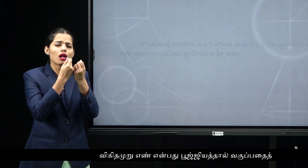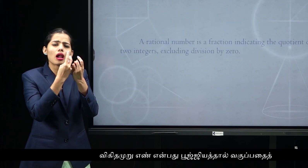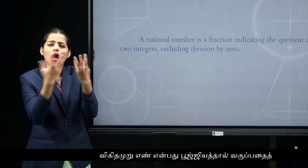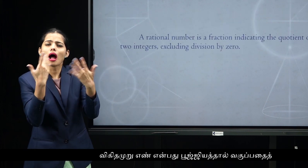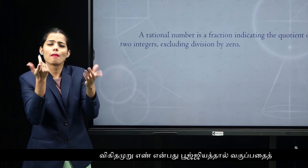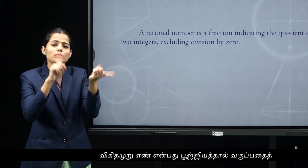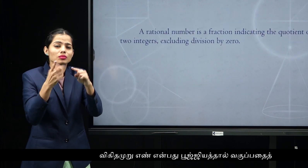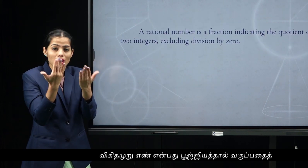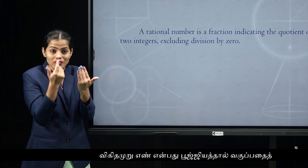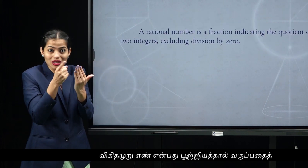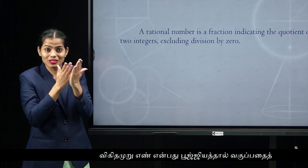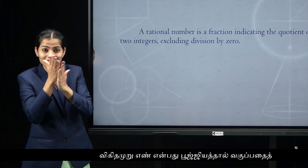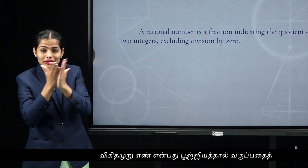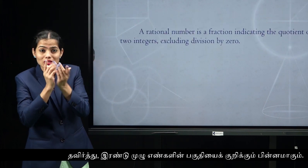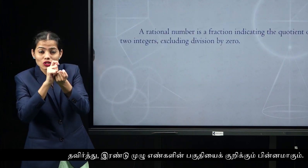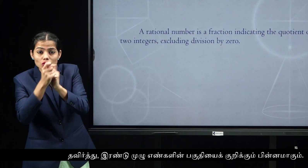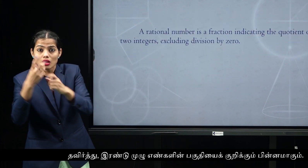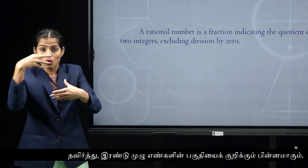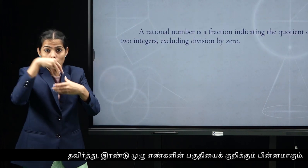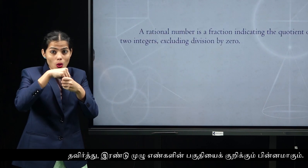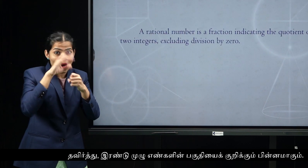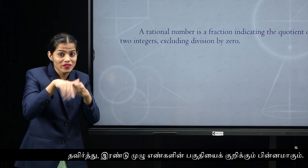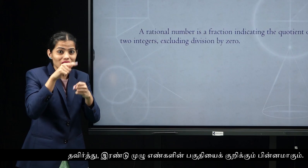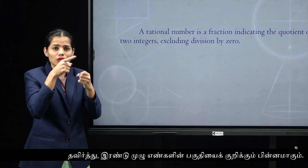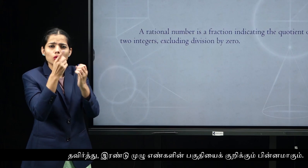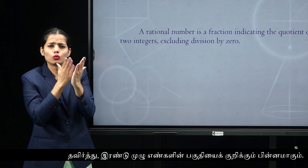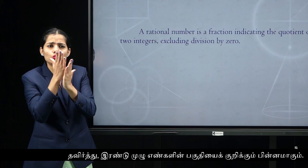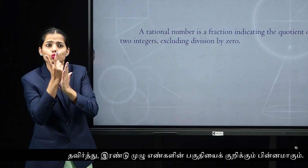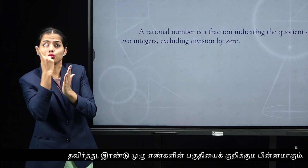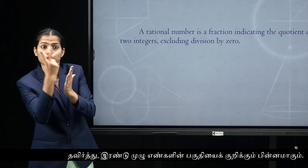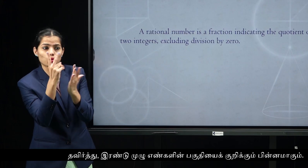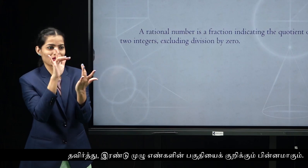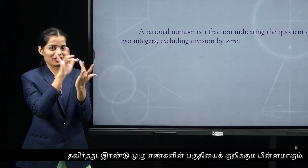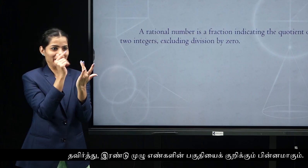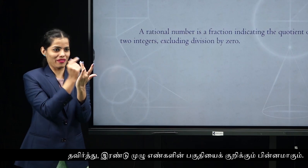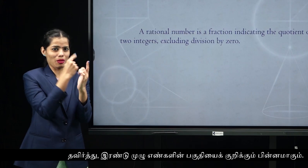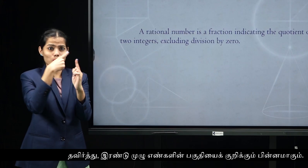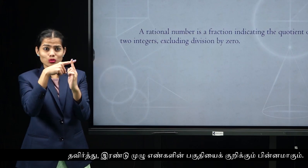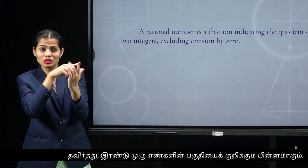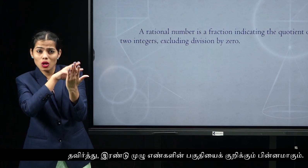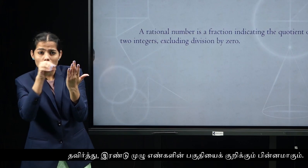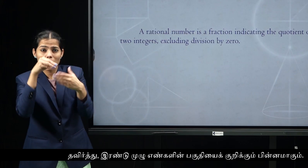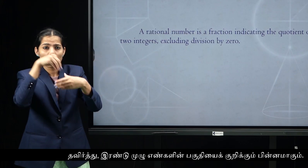விகிதமுறு எண் என்பது பூஜ்ஜியத்தால் வகுப்பதைத் தவிர்த்து இரண்டு முழு எண்களின் பகுதியை குறிக்கும் பின்னமாகும்.